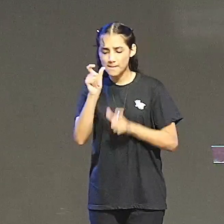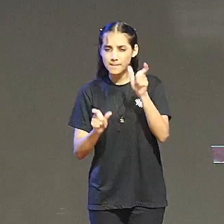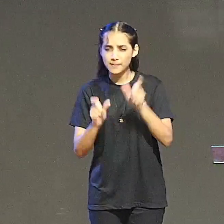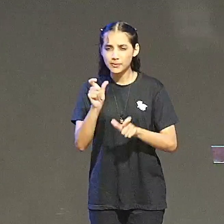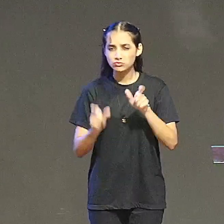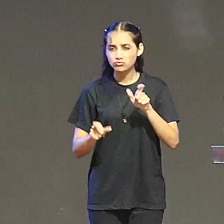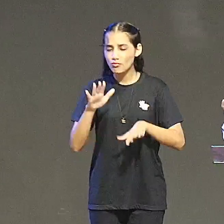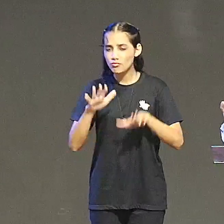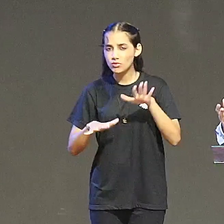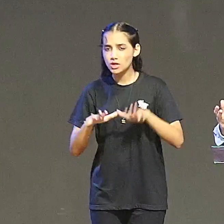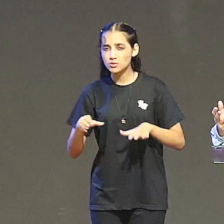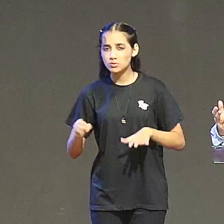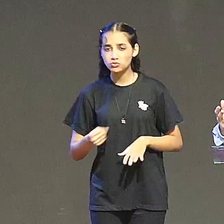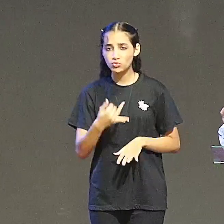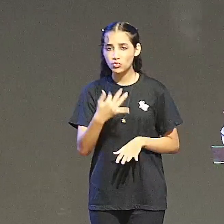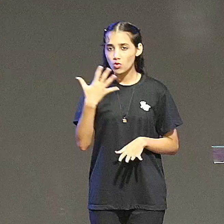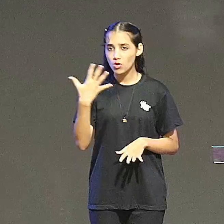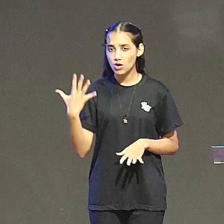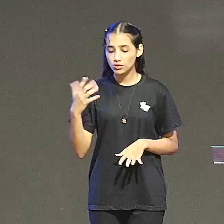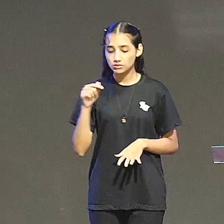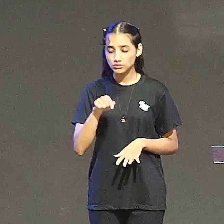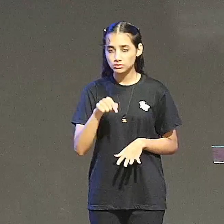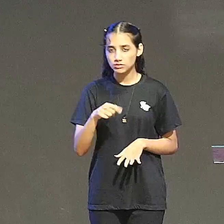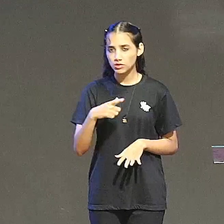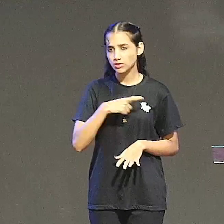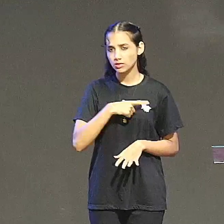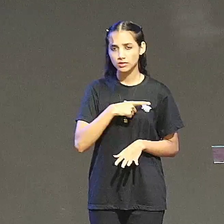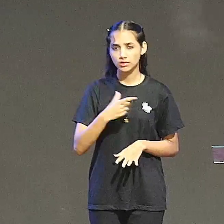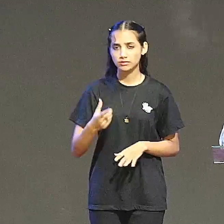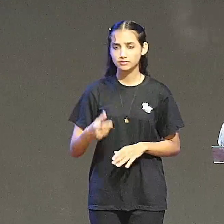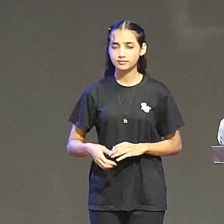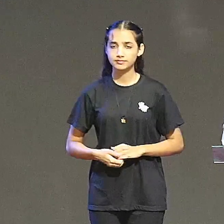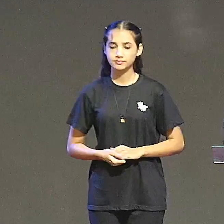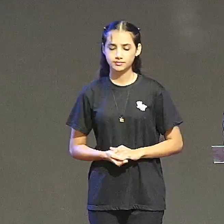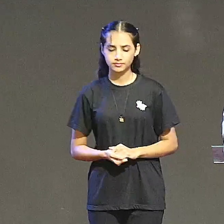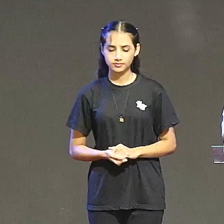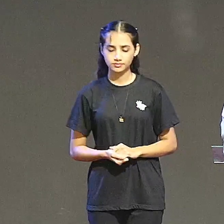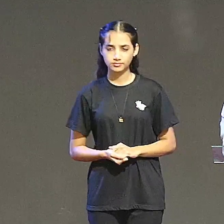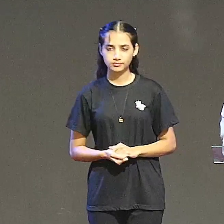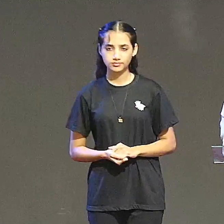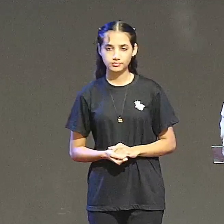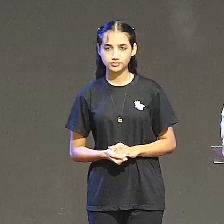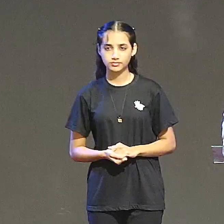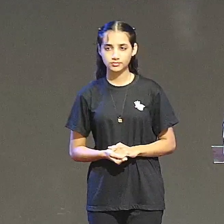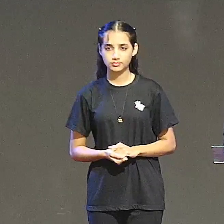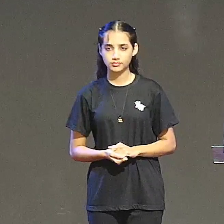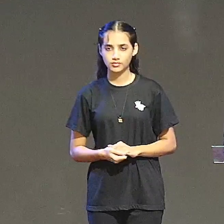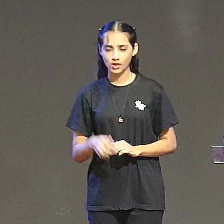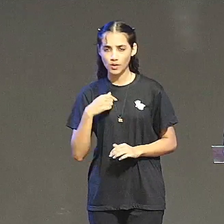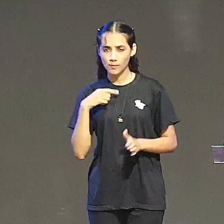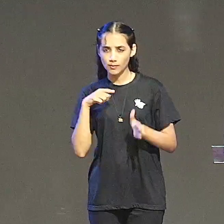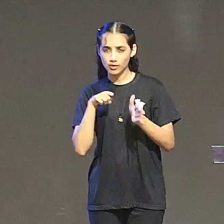existem estimativas não é quantas pessoas Você acha que tem nesse